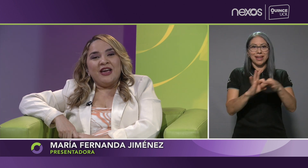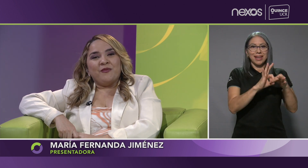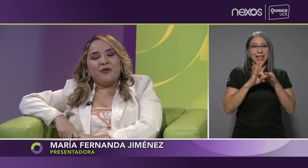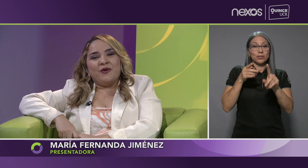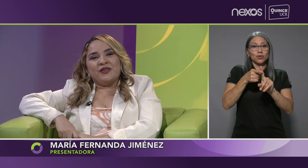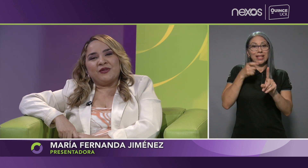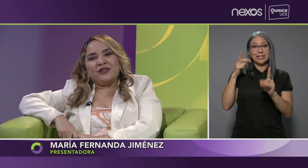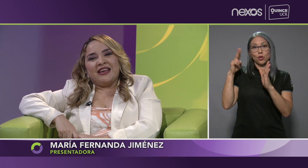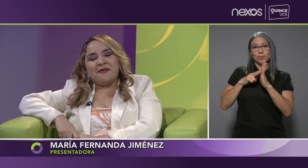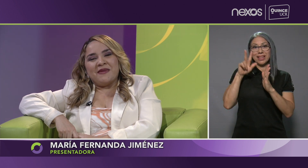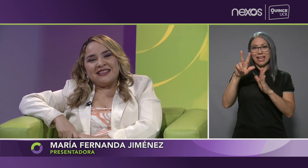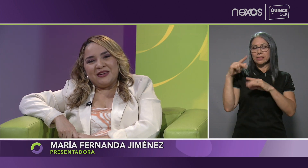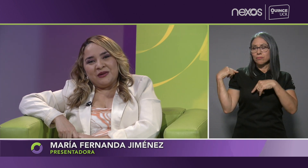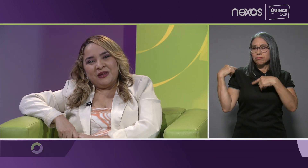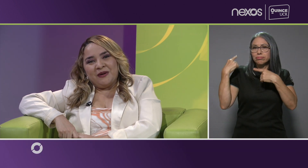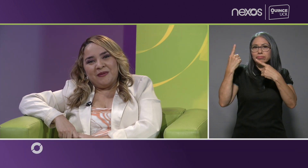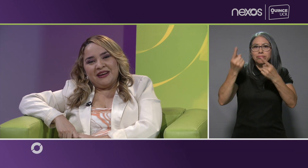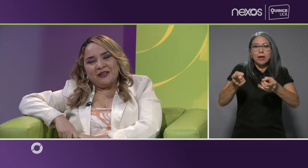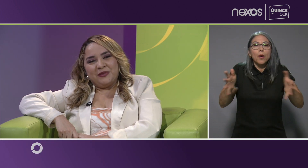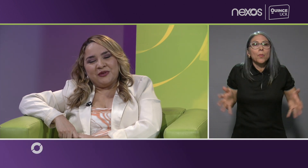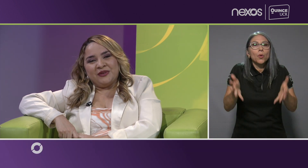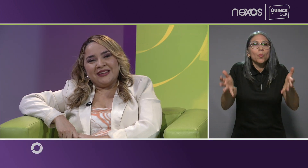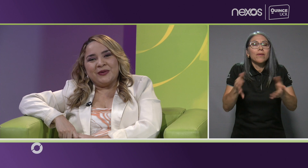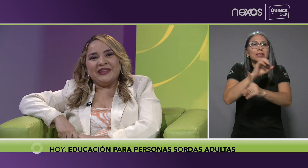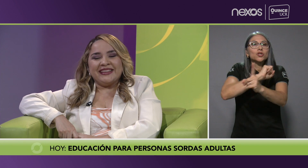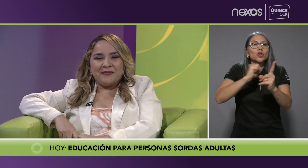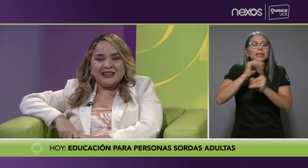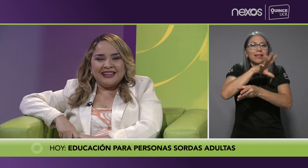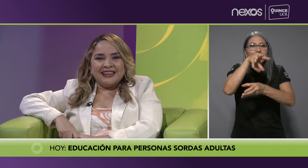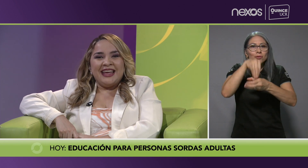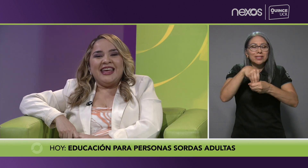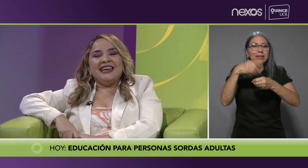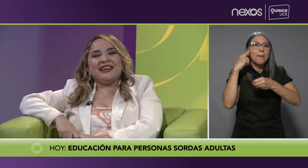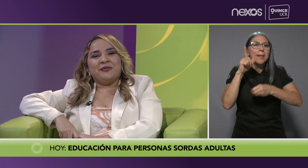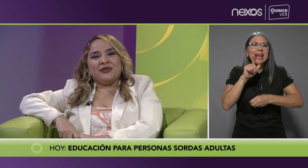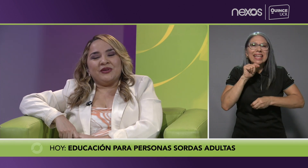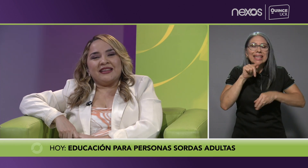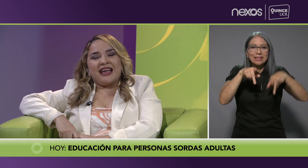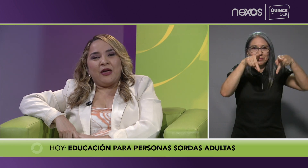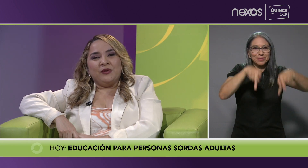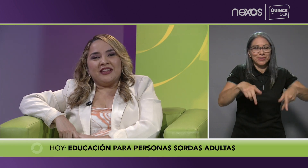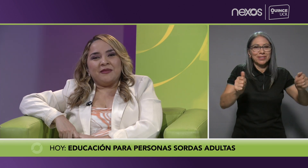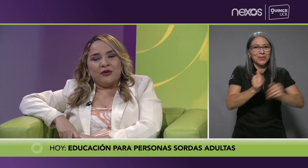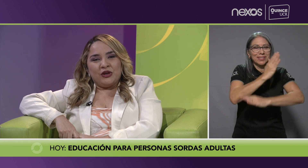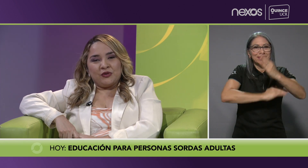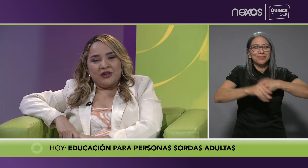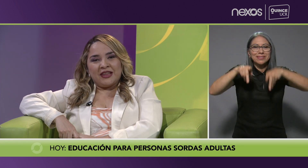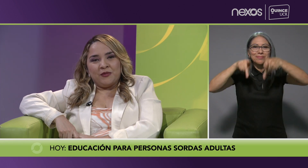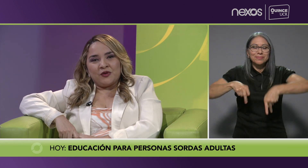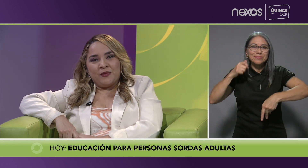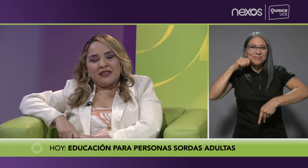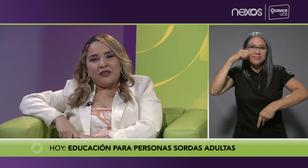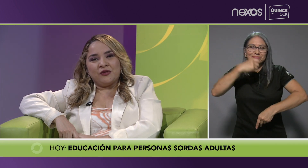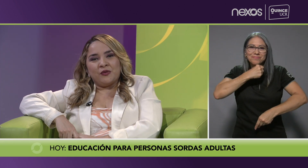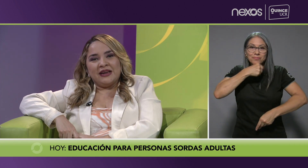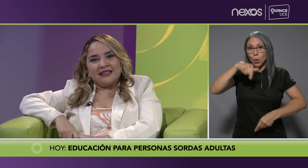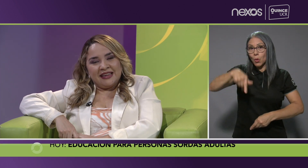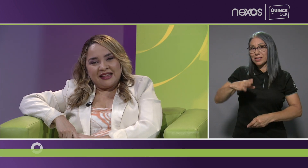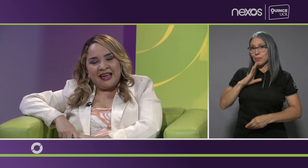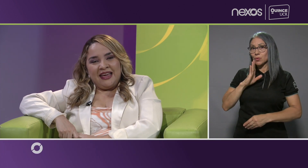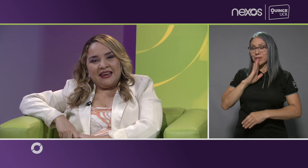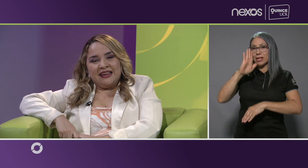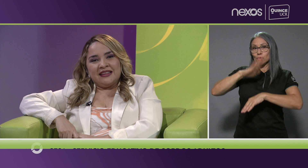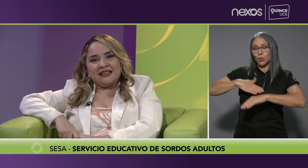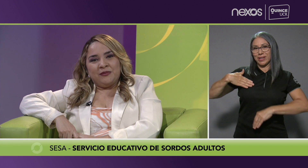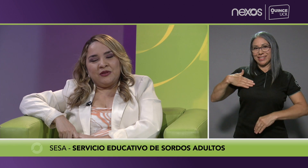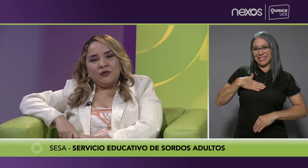2003 promueve una sociedad más inclusiva para las personas con discapacidad y las personas adultas mayores. Hoy estamos conversando sobre el